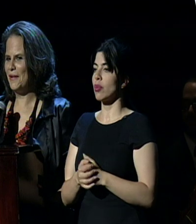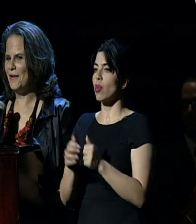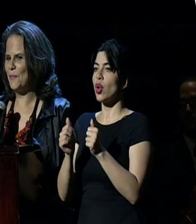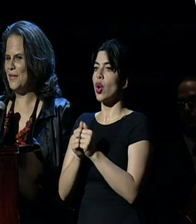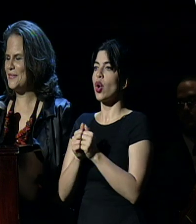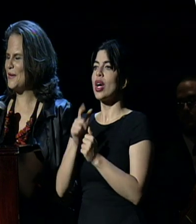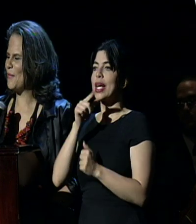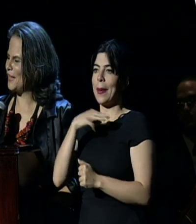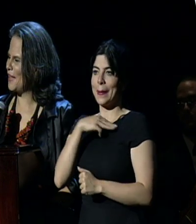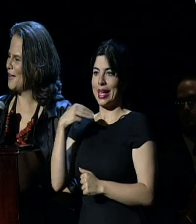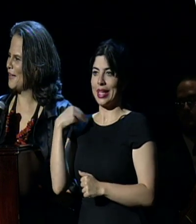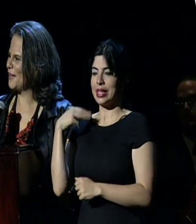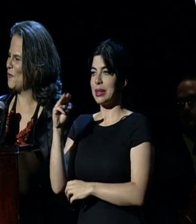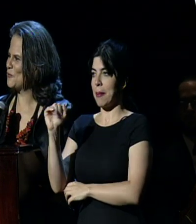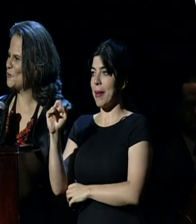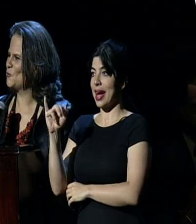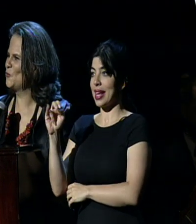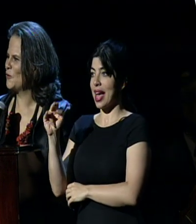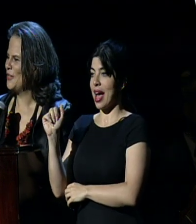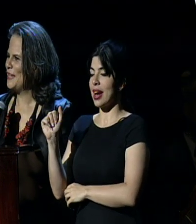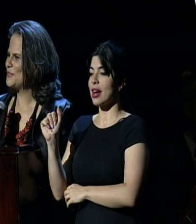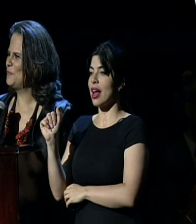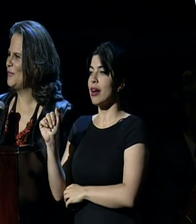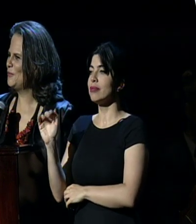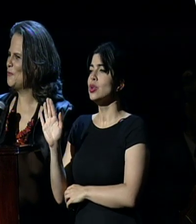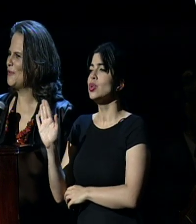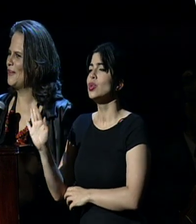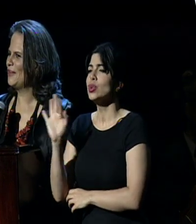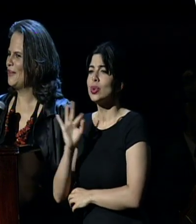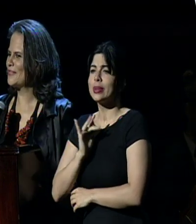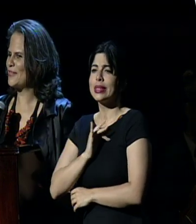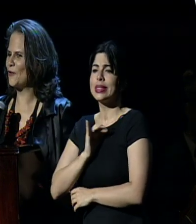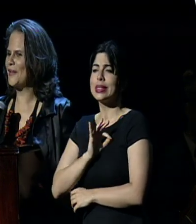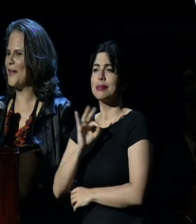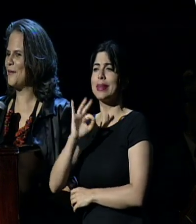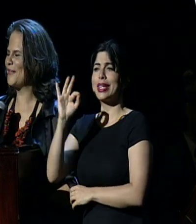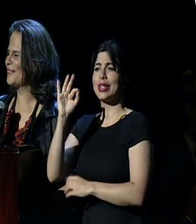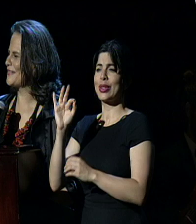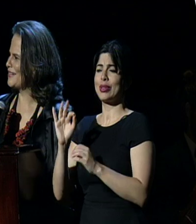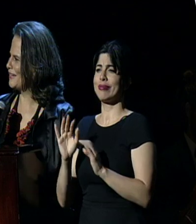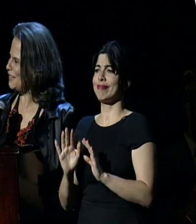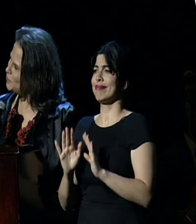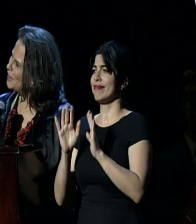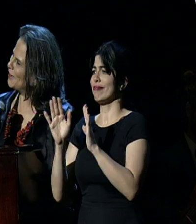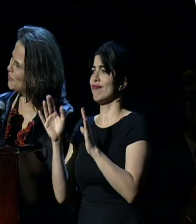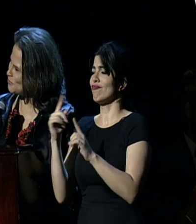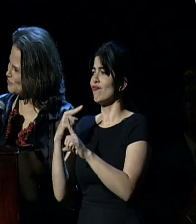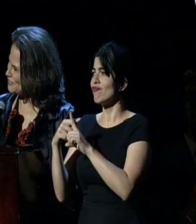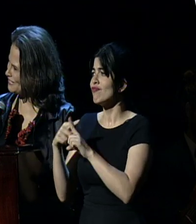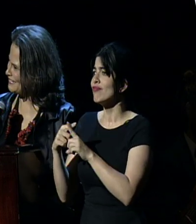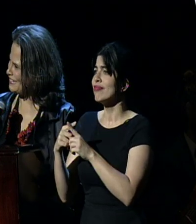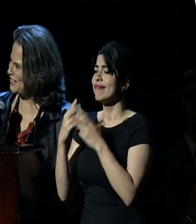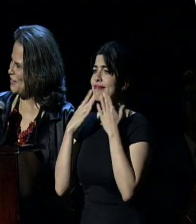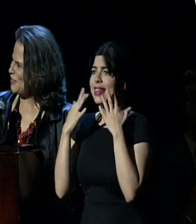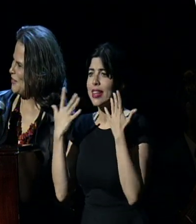con la ministra Mariana, que con su espíritu extraordinariamente asertivo y